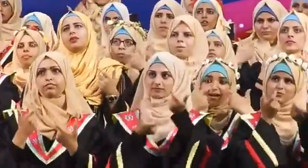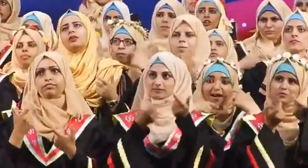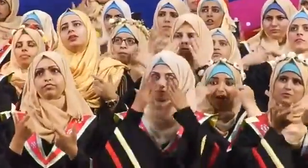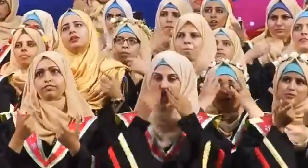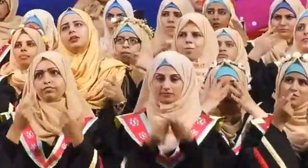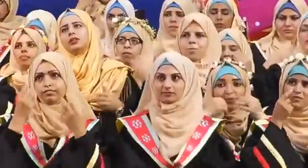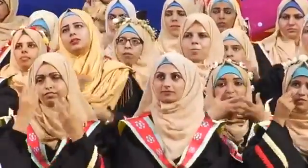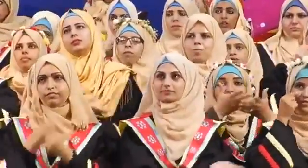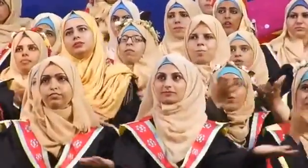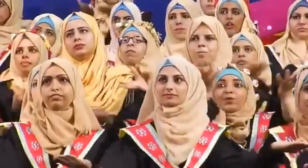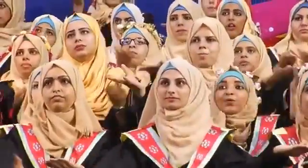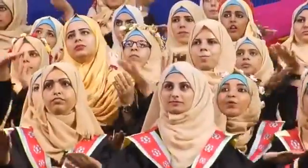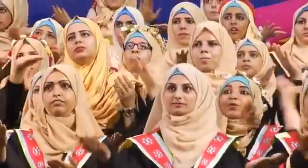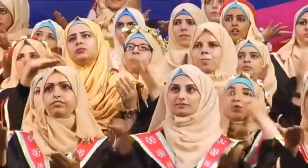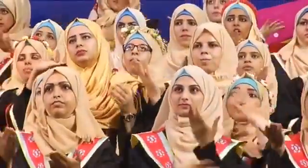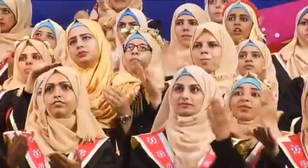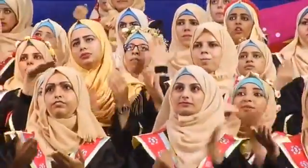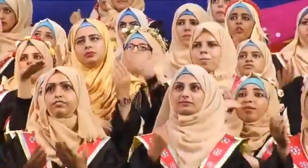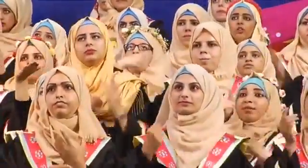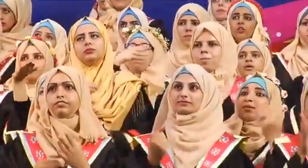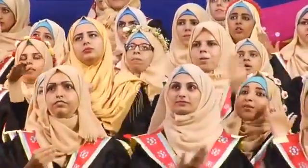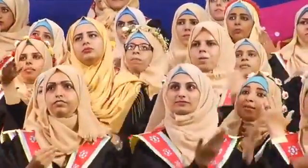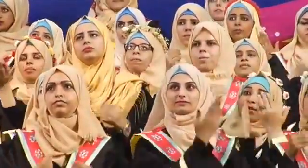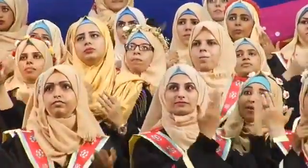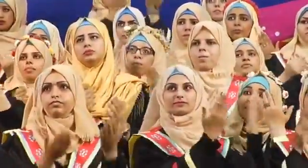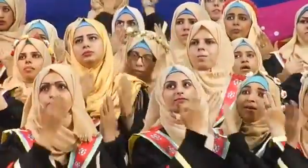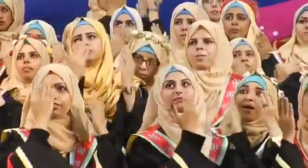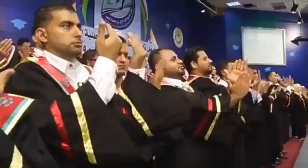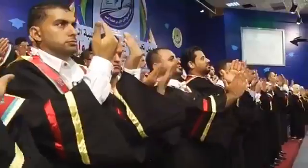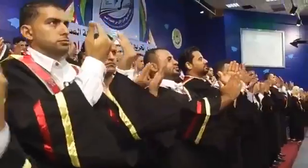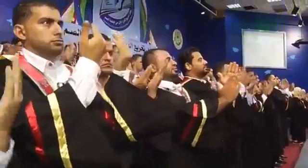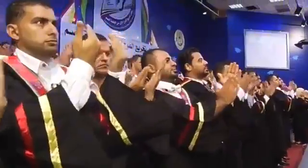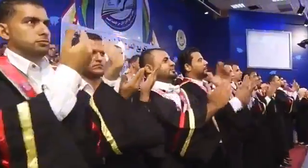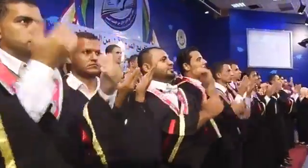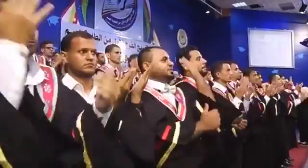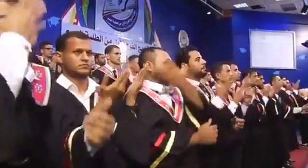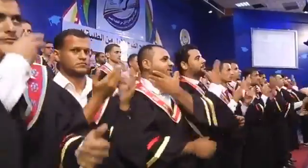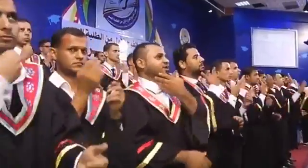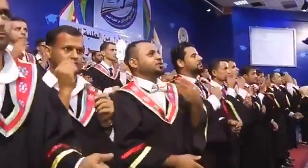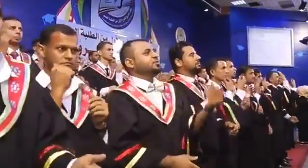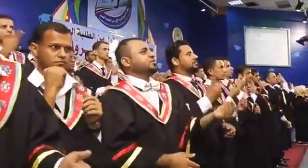بالعين جامعة، يا رب زين شمائلها